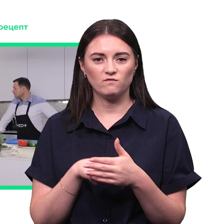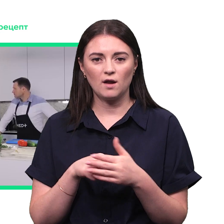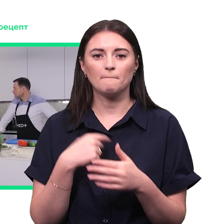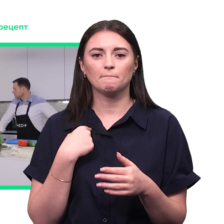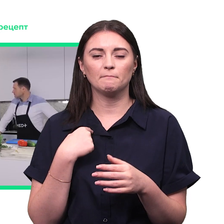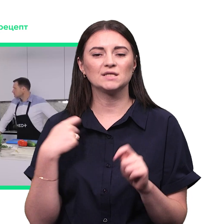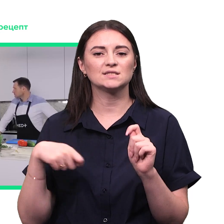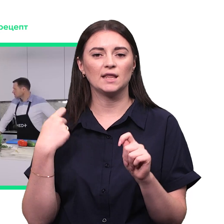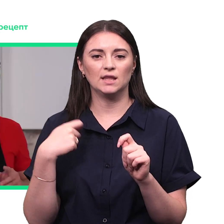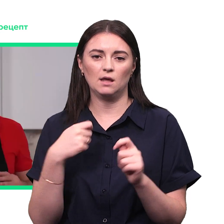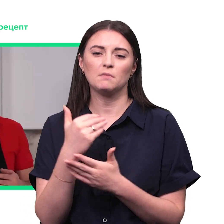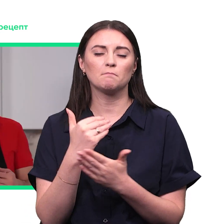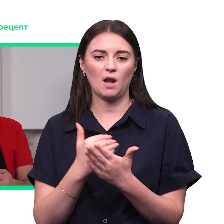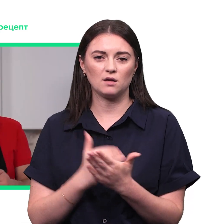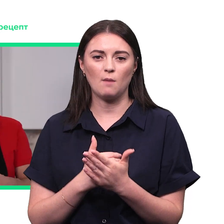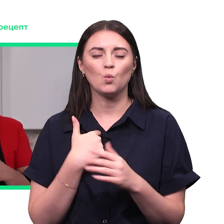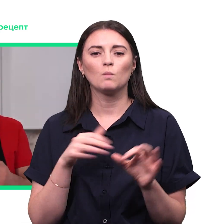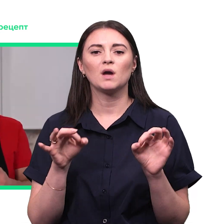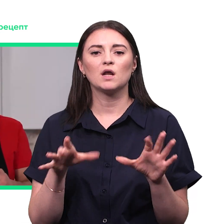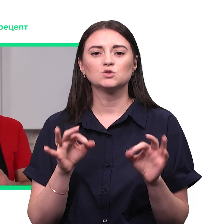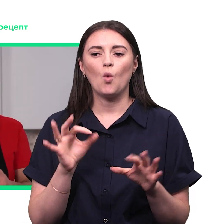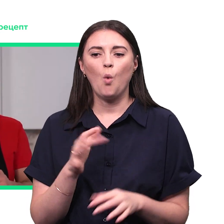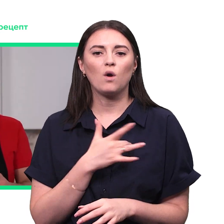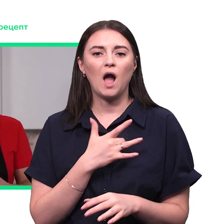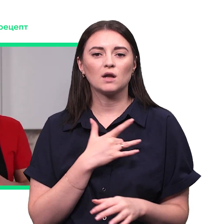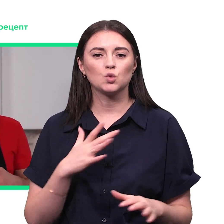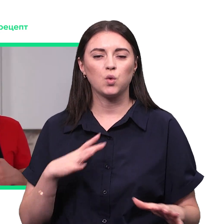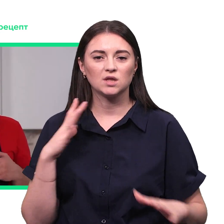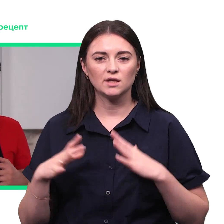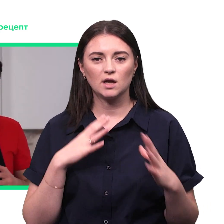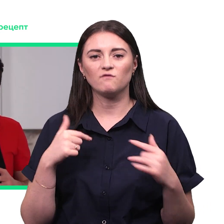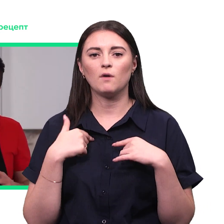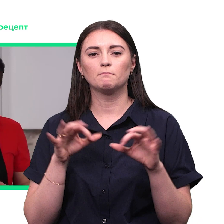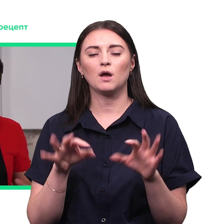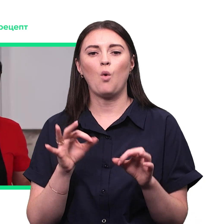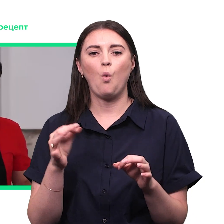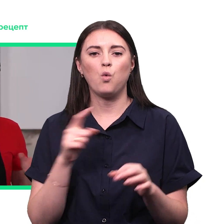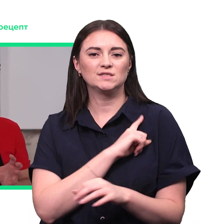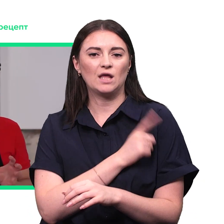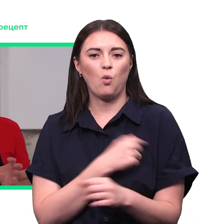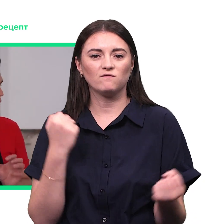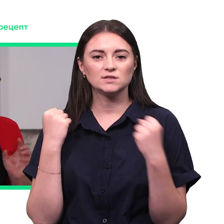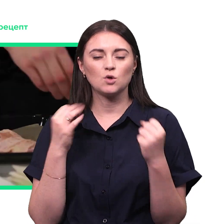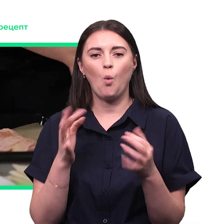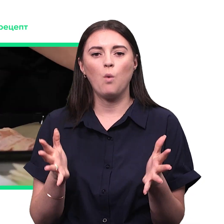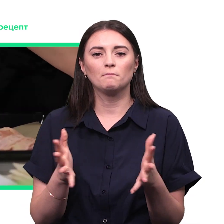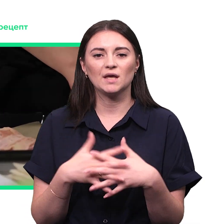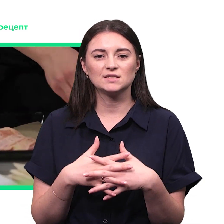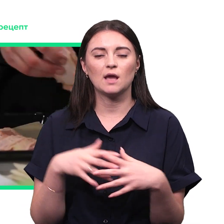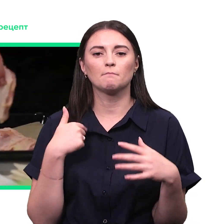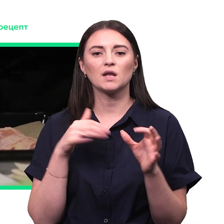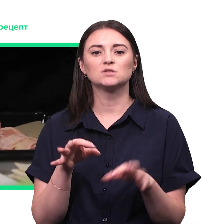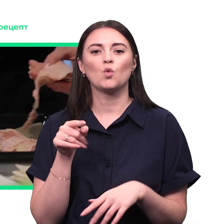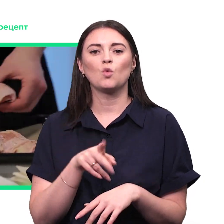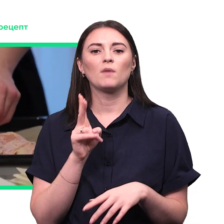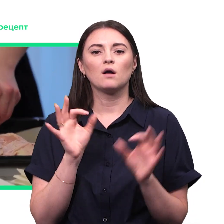об этом обязательно программу. Мы расскажем о кардиотренировках, мы расскажем о силовых тренировках, о миксе, мы расскажем о том,